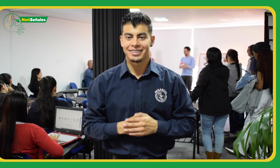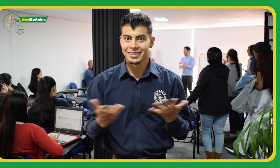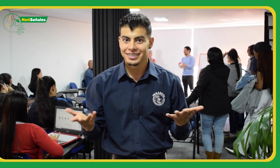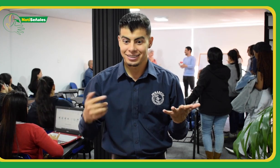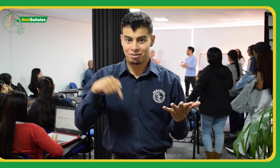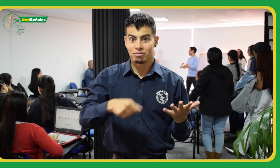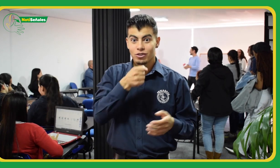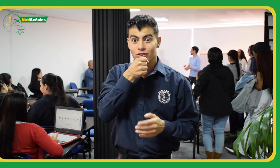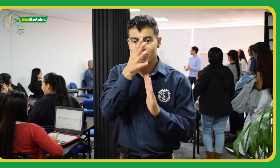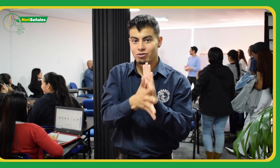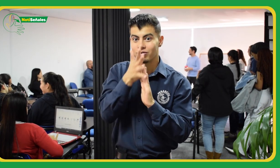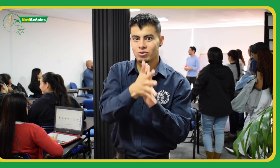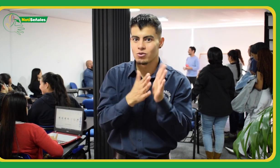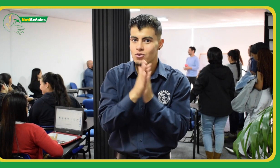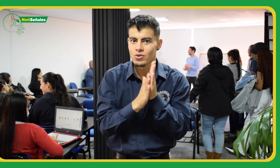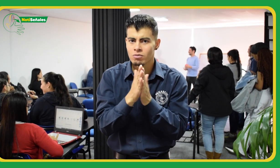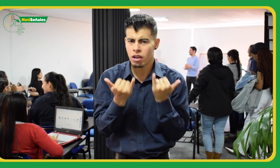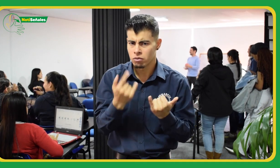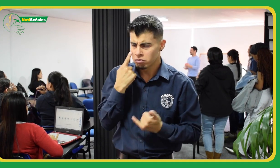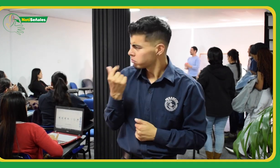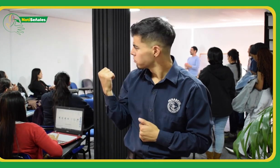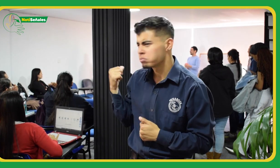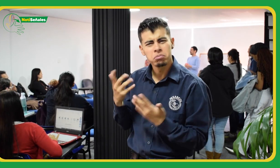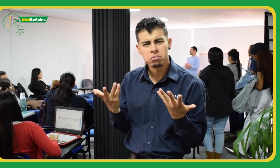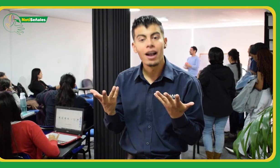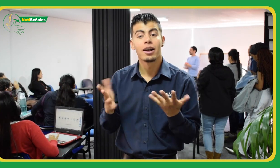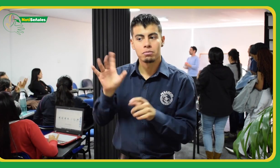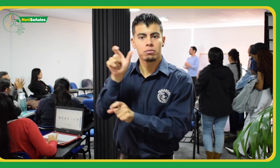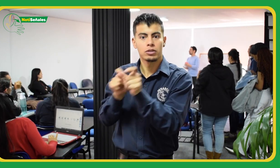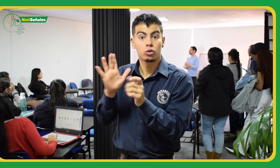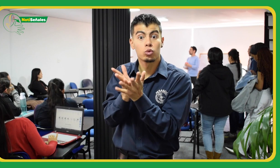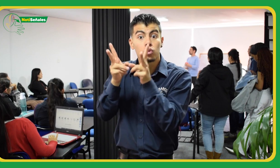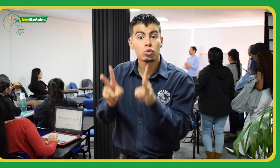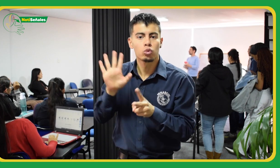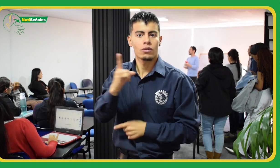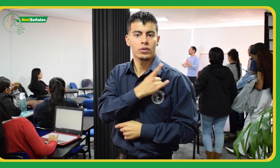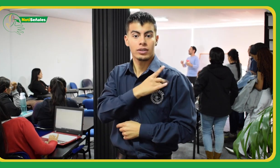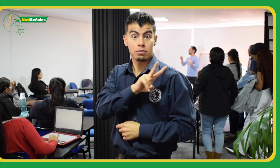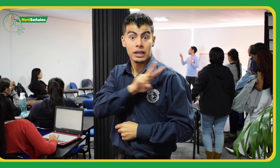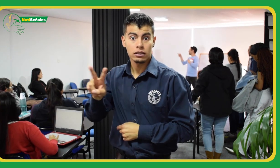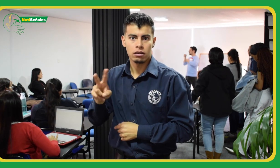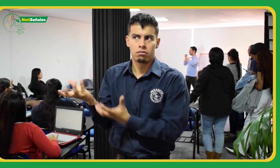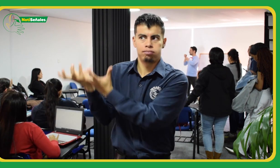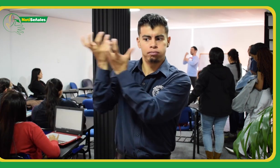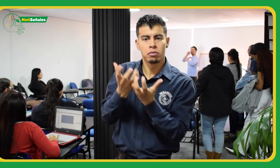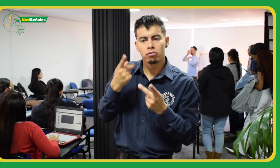hoy no te señales Qué emoción quiénes son esas personas detrás de mí son estudiantes de la Universidad del valle que ni eran de visita a fenas Cole